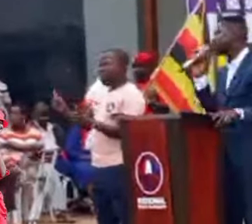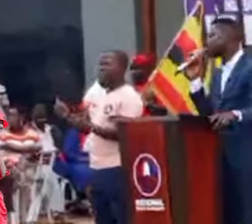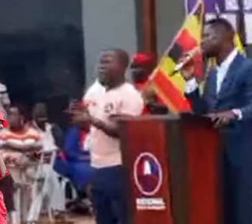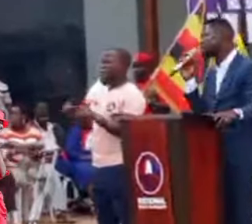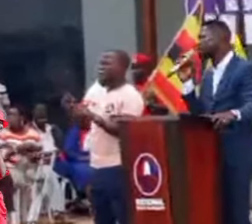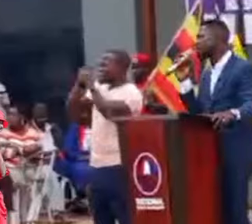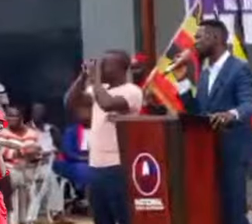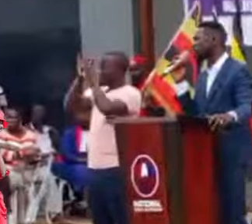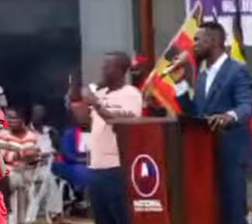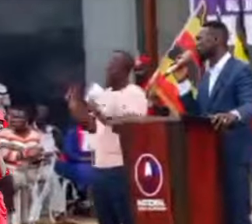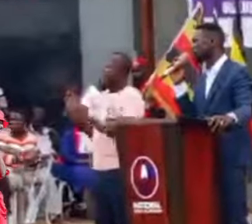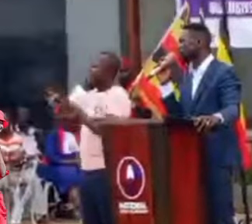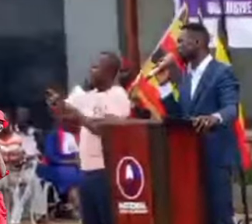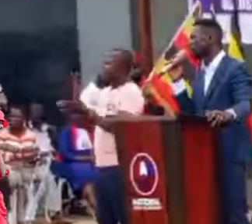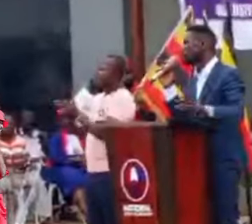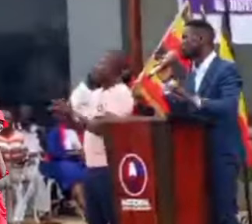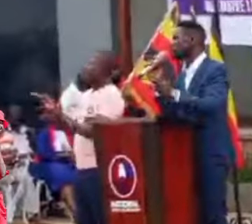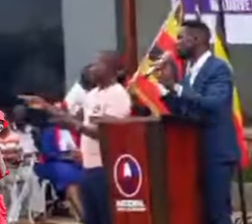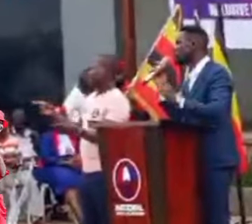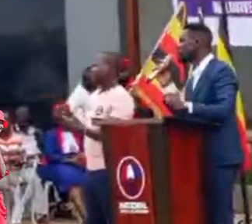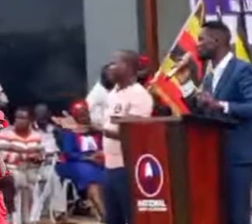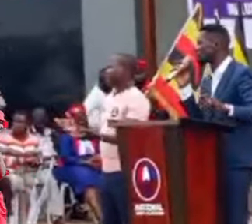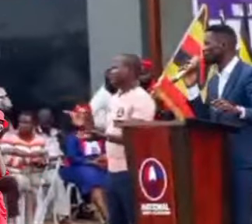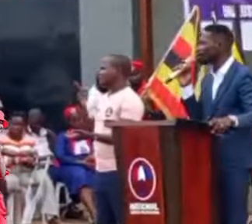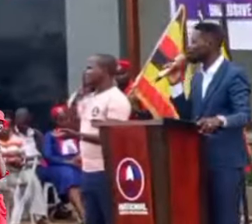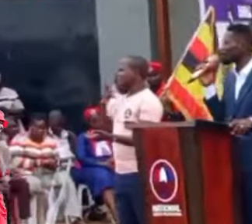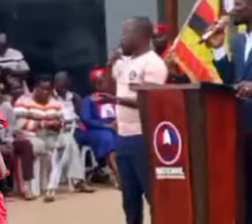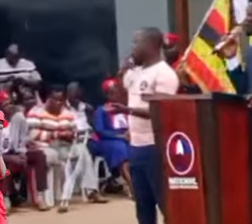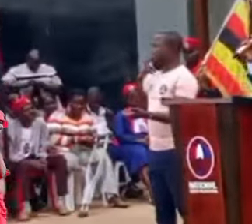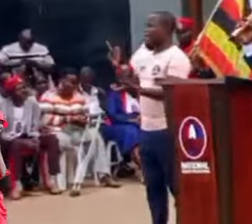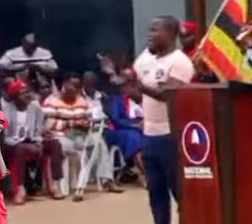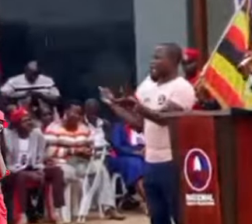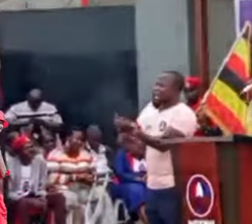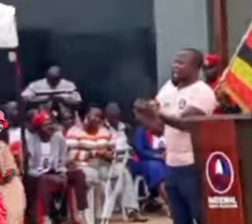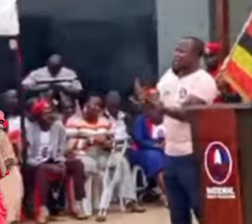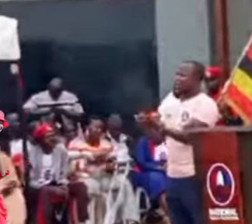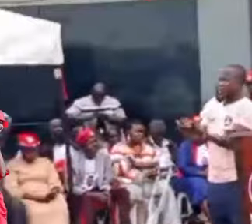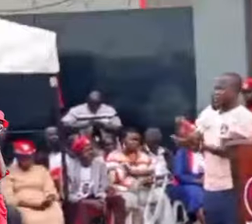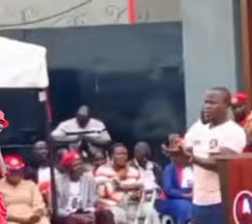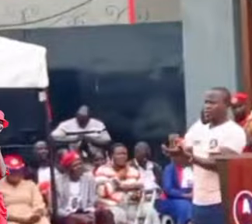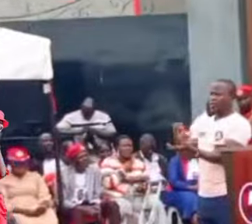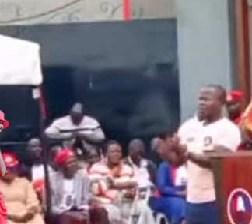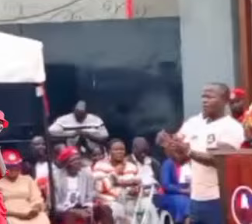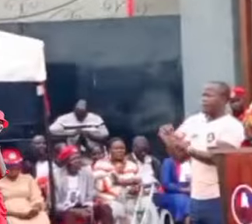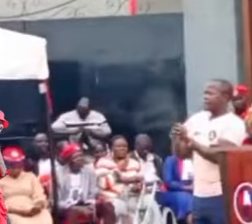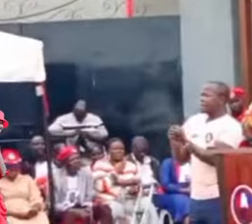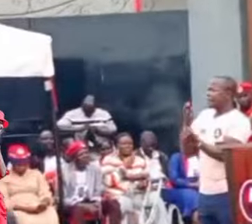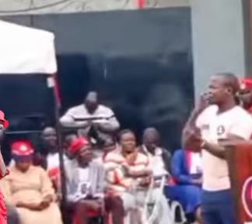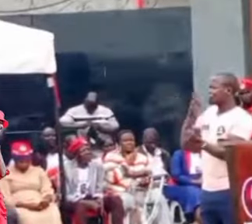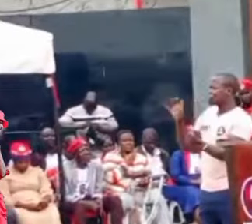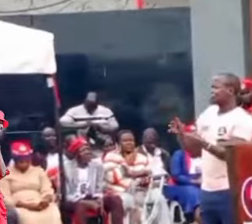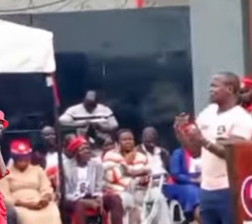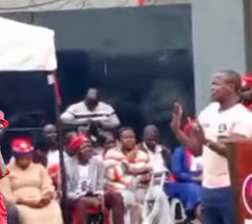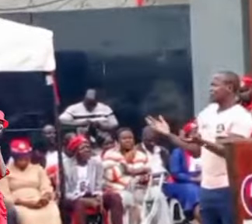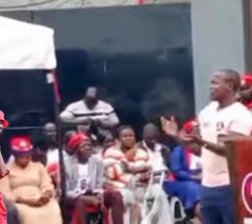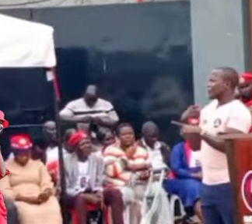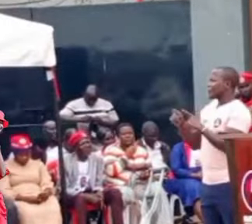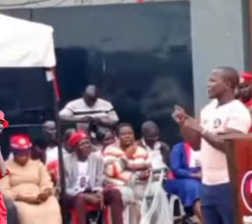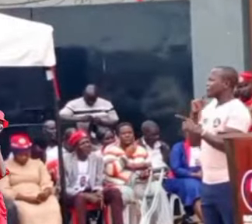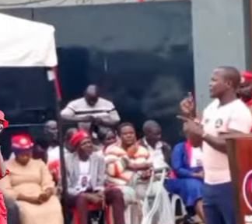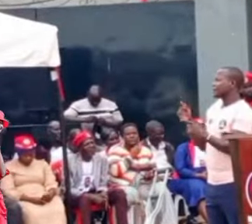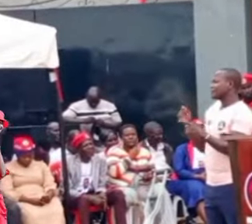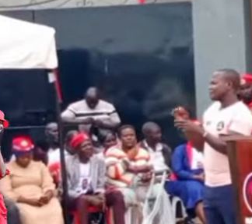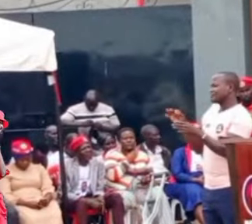naye bamusaako ebisangosango tebamukutte n'ebicupa ebikola bomu ne bamusiba omwaka gumu n'ekitundu nga talina